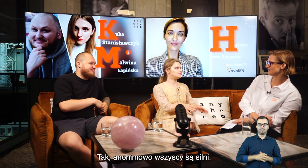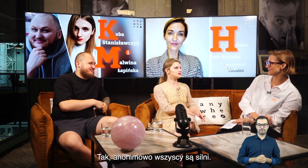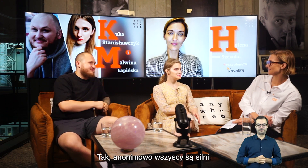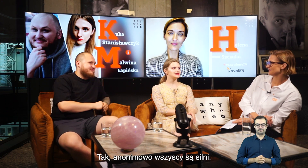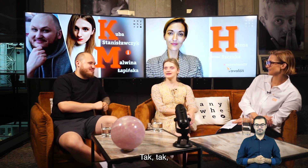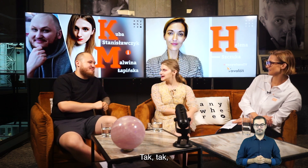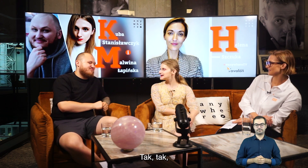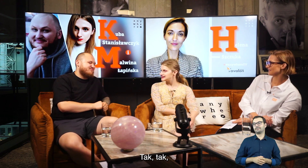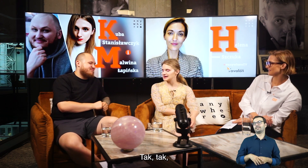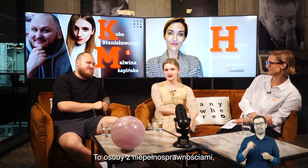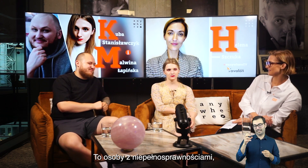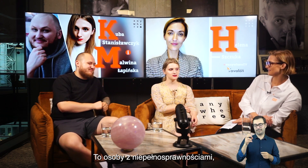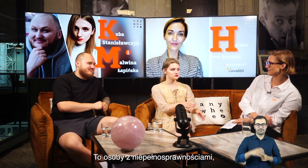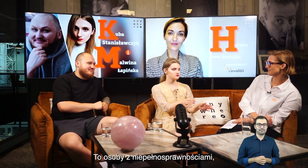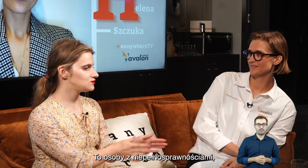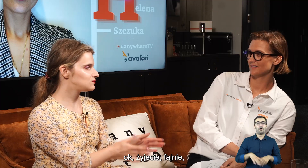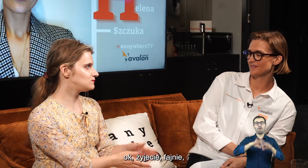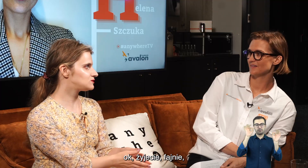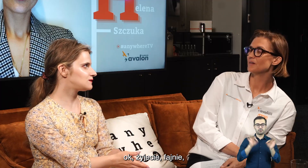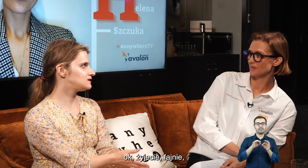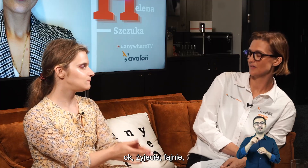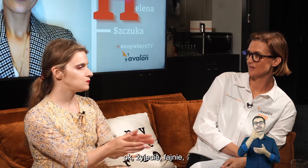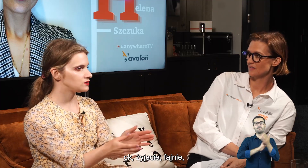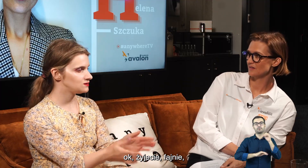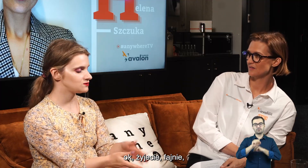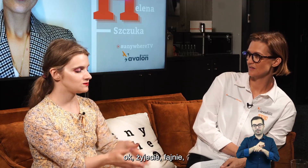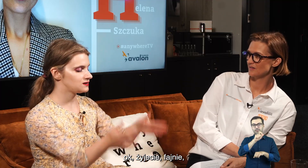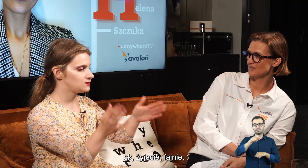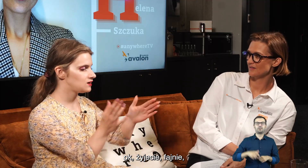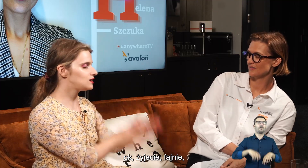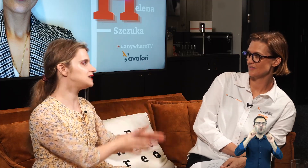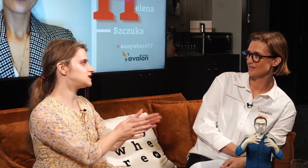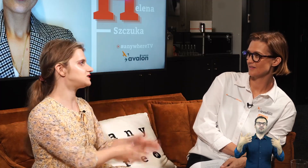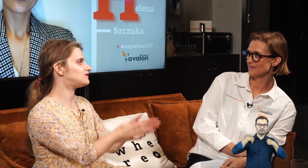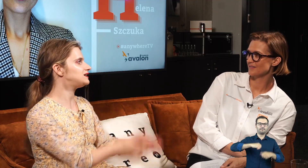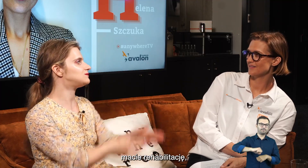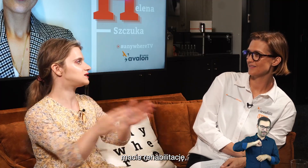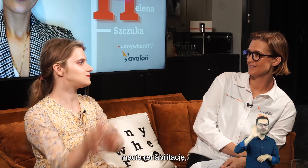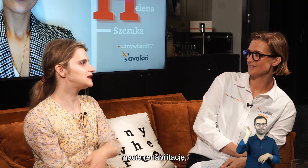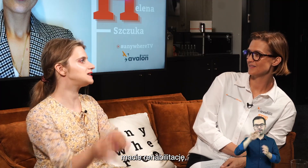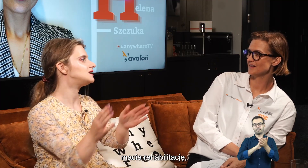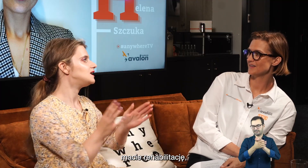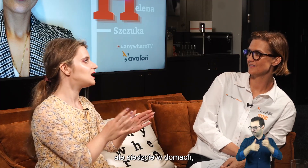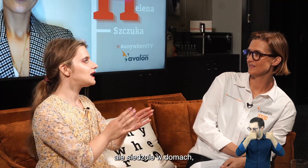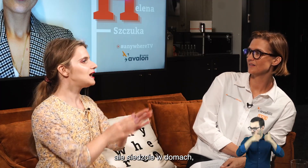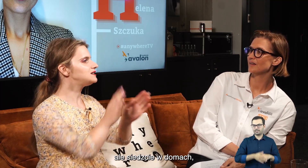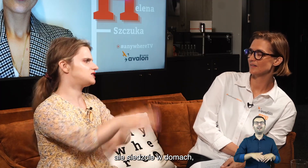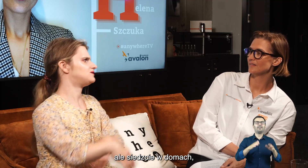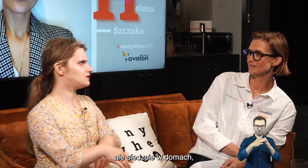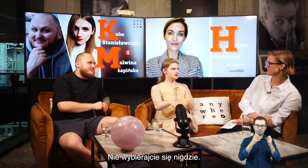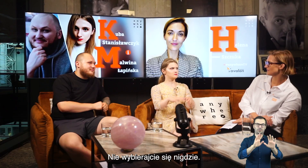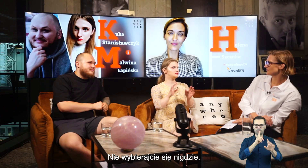anonimowo wszyscy są silni. Tak, tak, ale ogólnie to osoby niepełnosprawne z niepełnosprawnościami okej, żyjecie, fajnie, macie rehabilitację,